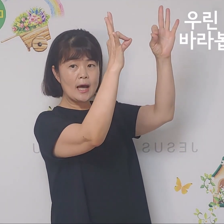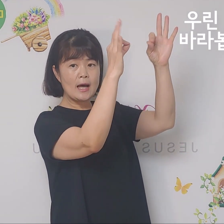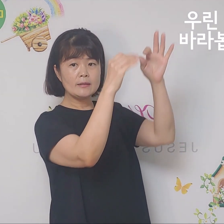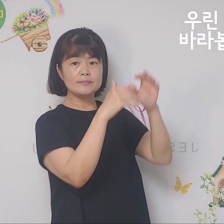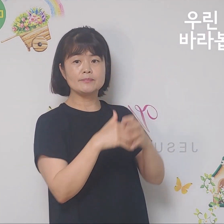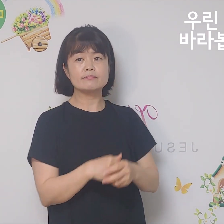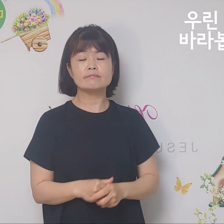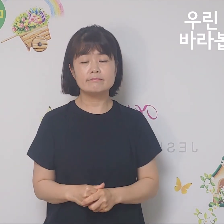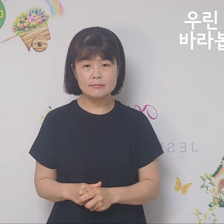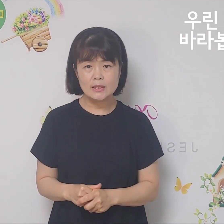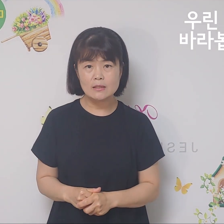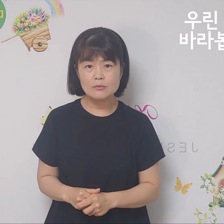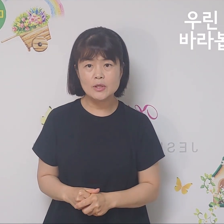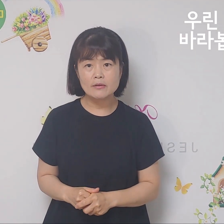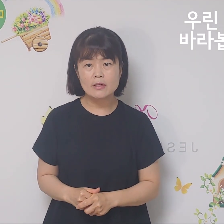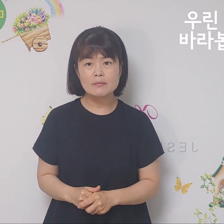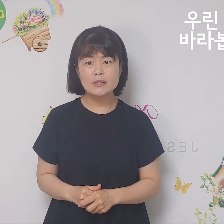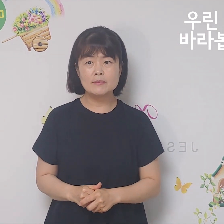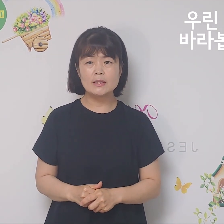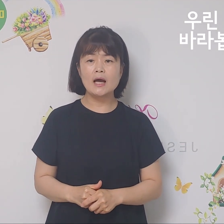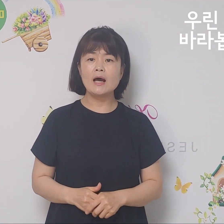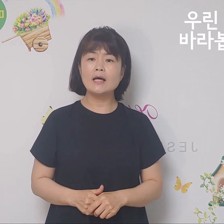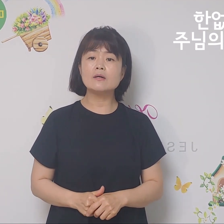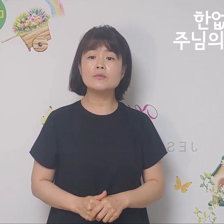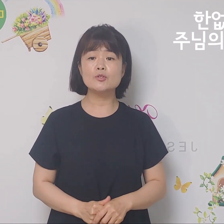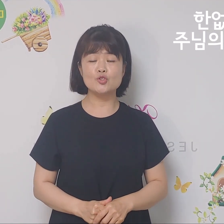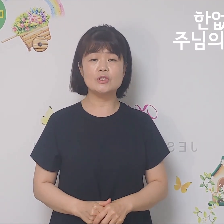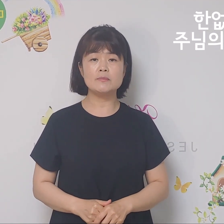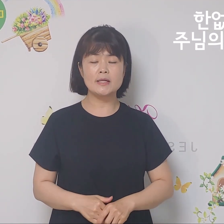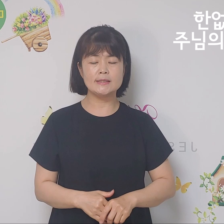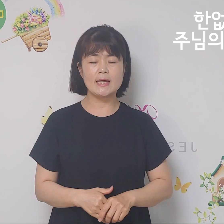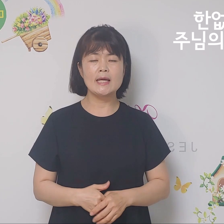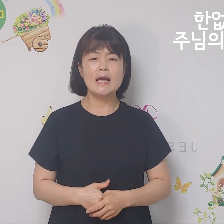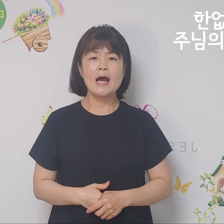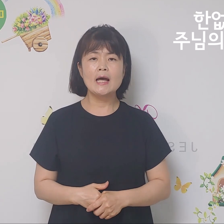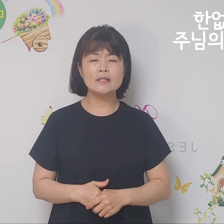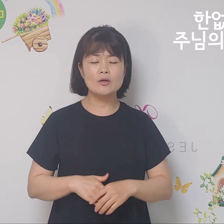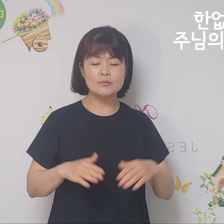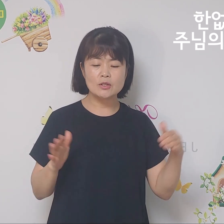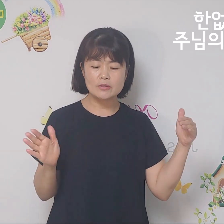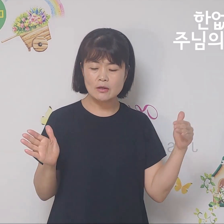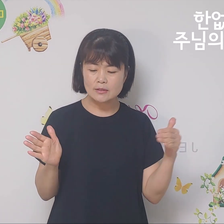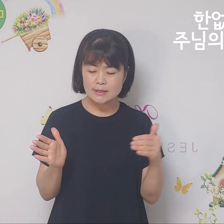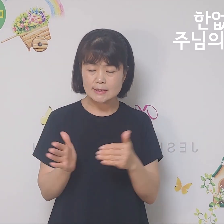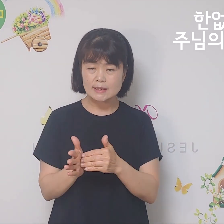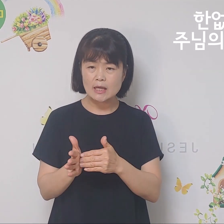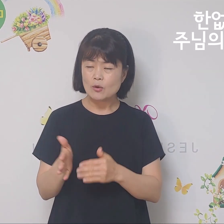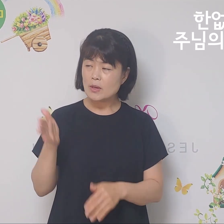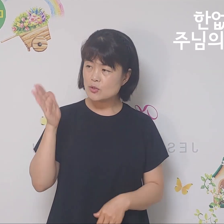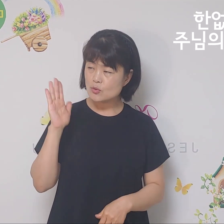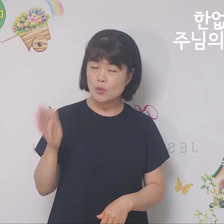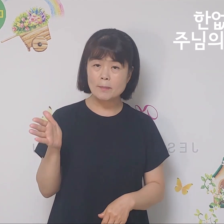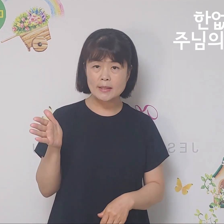바라봅니다. 라고 연결하면 됩니다. 한없는 주님의 은혜. 한이 없는 건요. 끝. 왼손